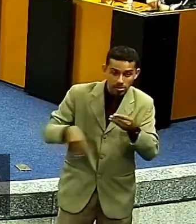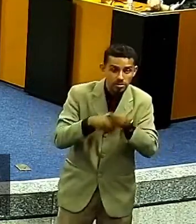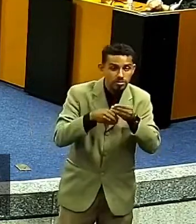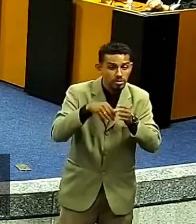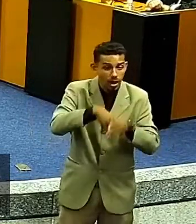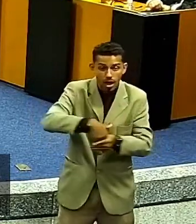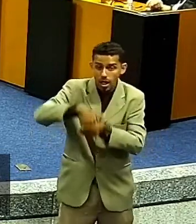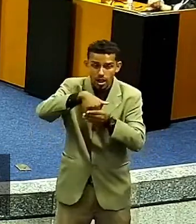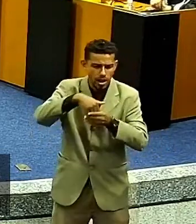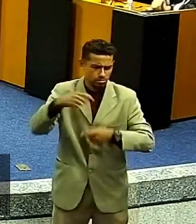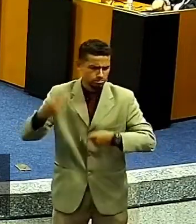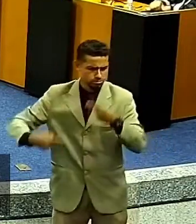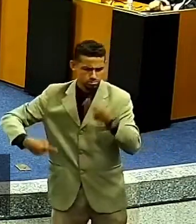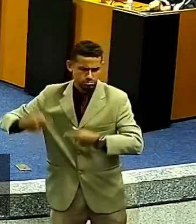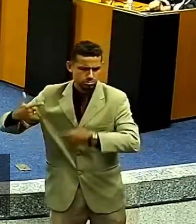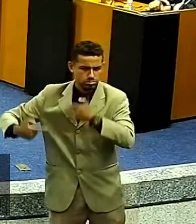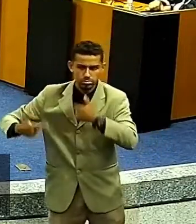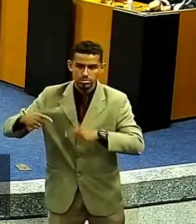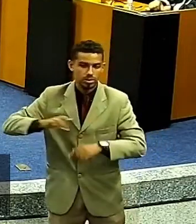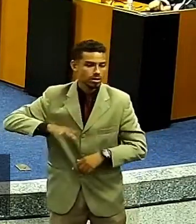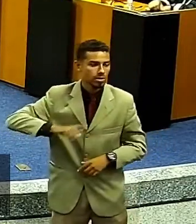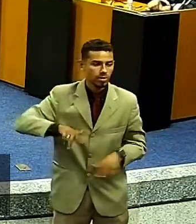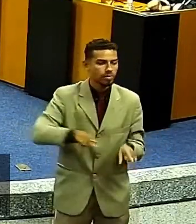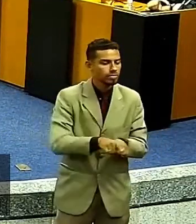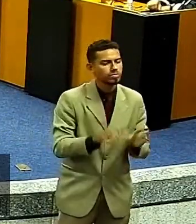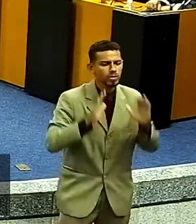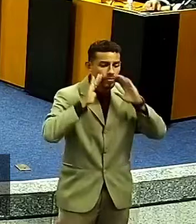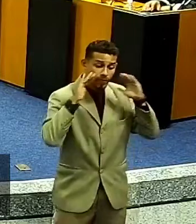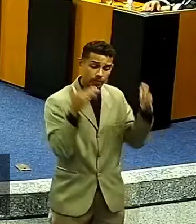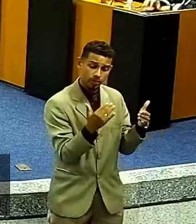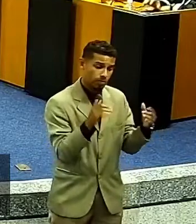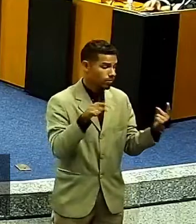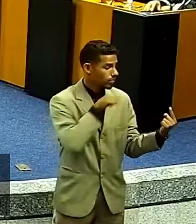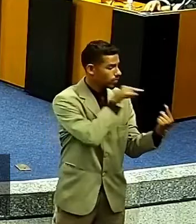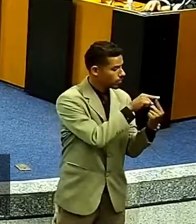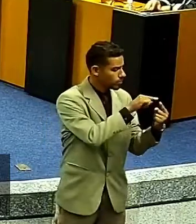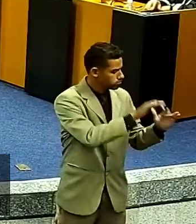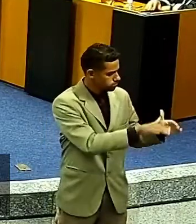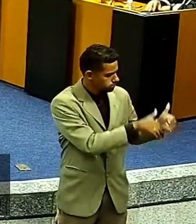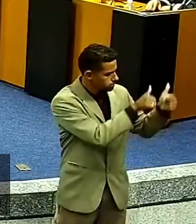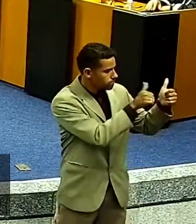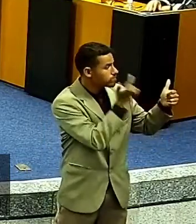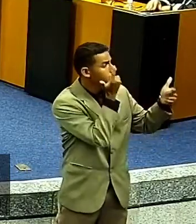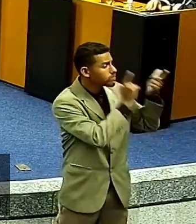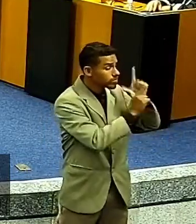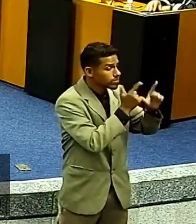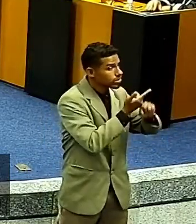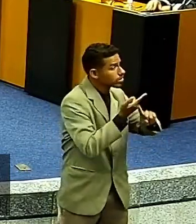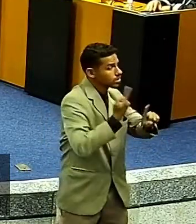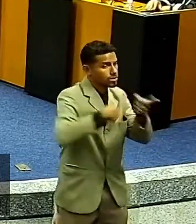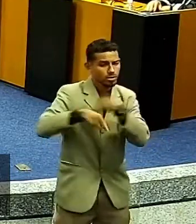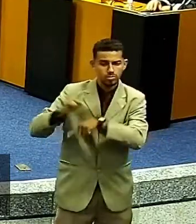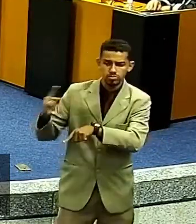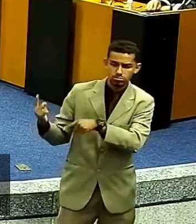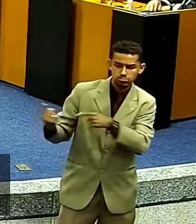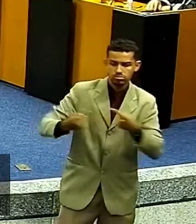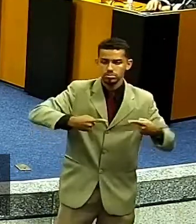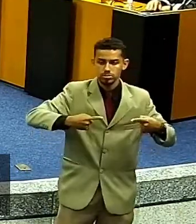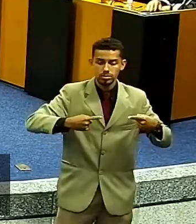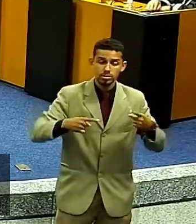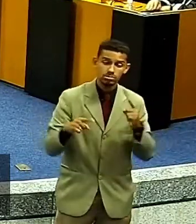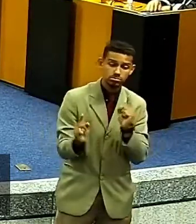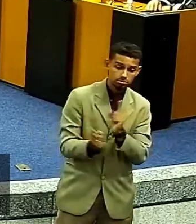eleição não é guerra onde tudo vale para se alcançar o objetivo almejado ao contrário deve ser